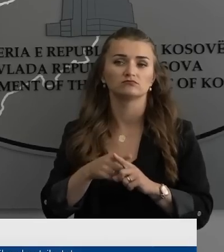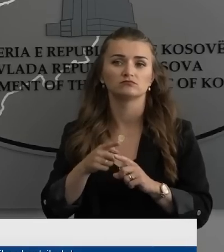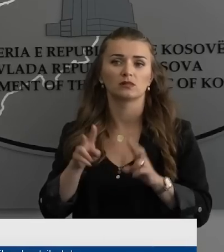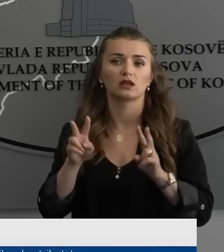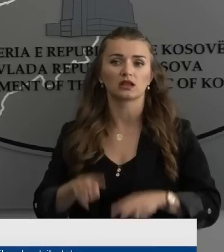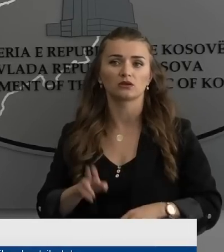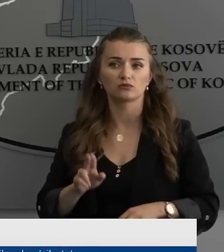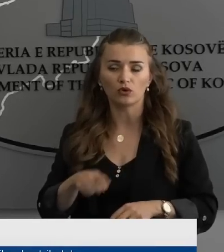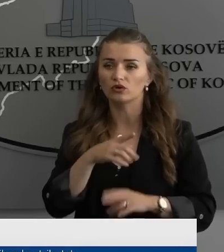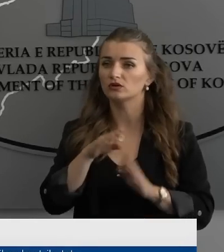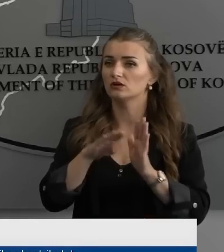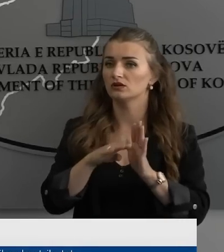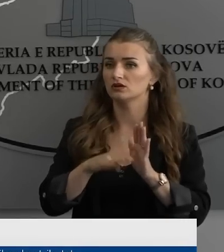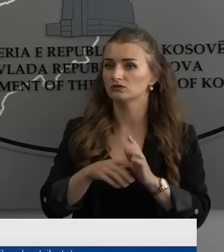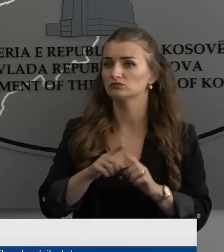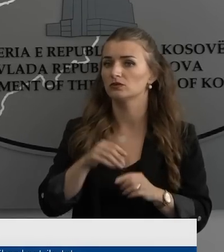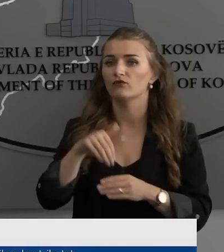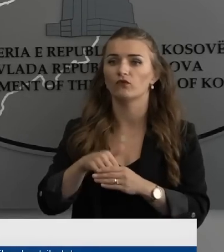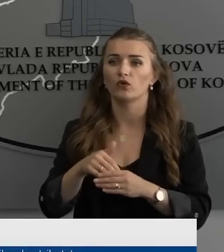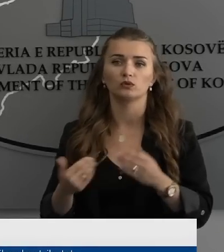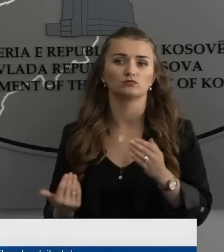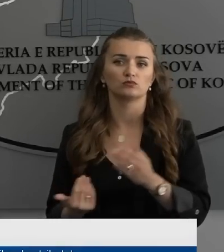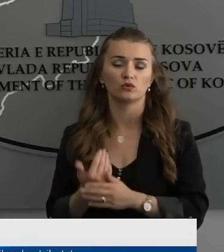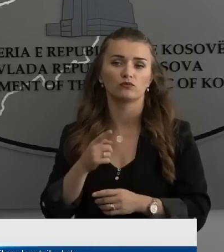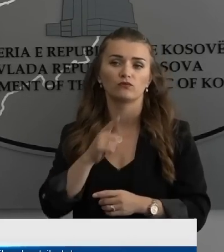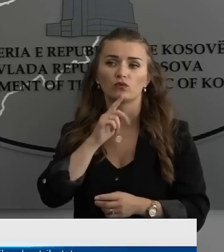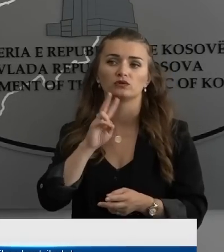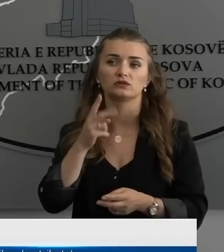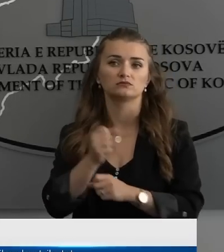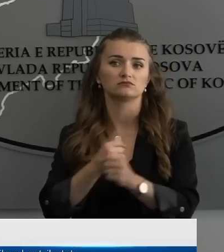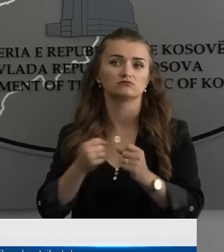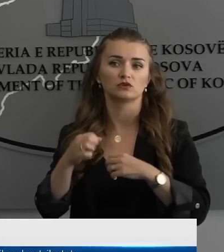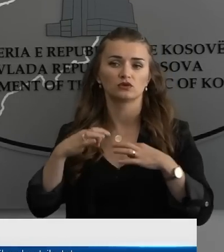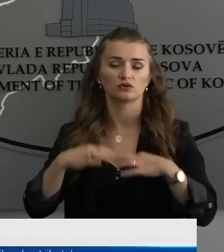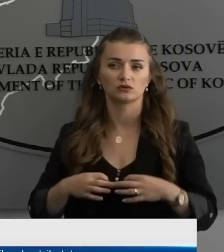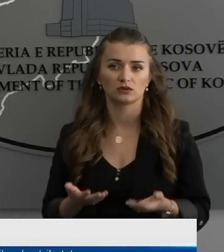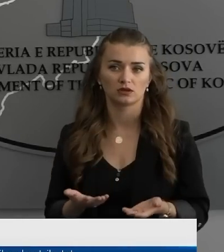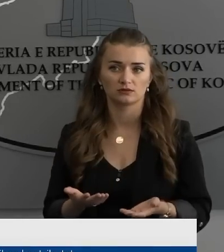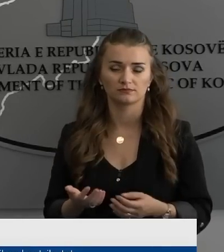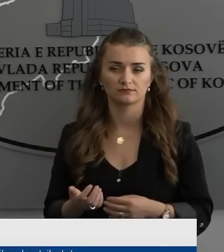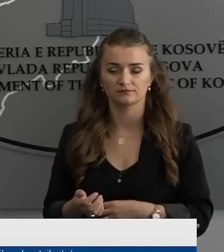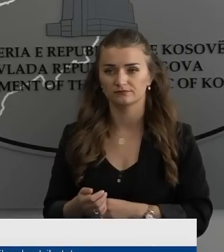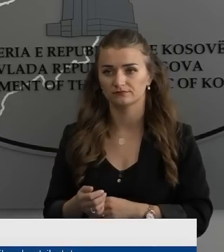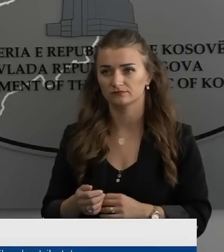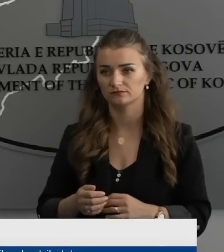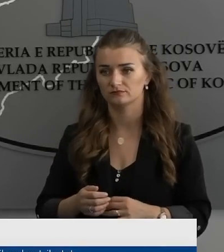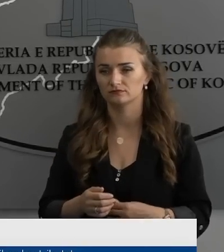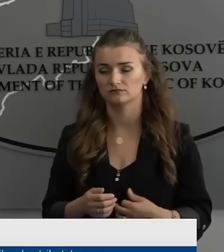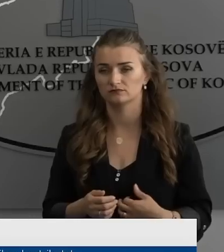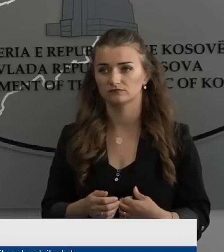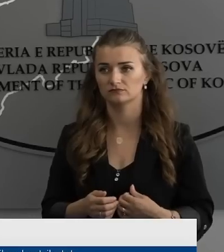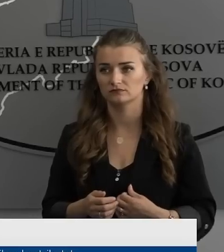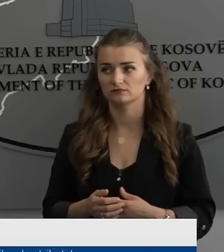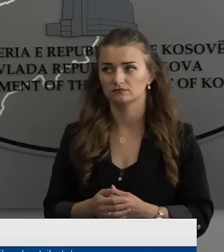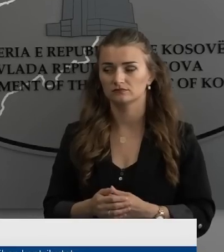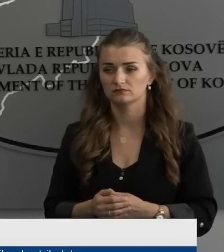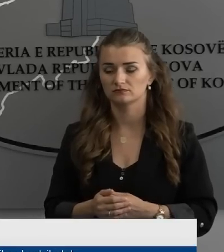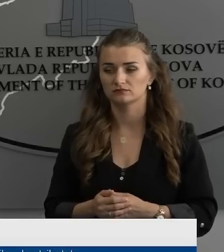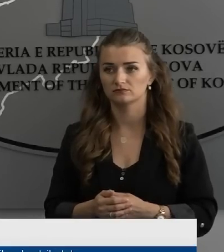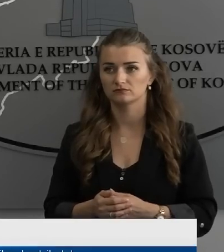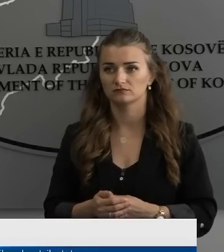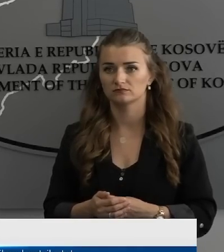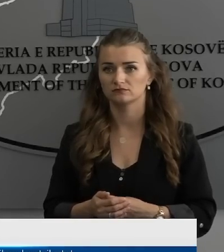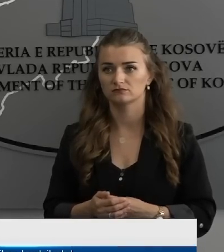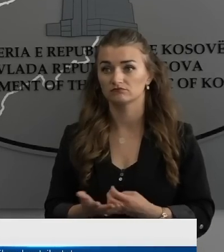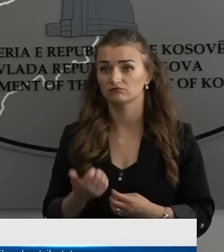ligjore për të larguar kryetar të zgjedhur. Mund të themi që legitimiteti është i vakët, sepse dolën pak